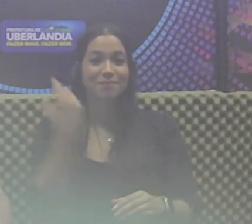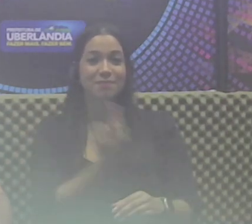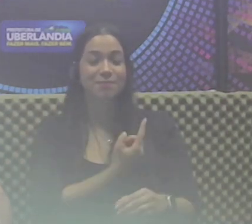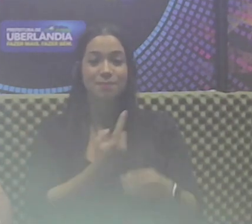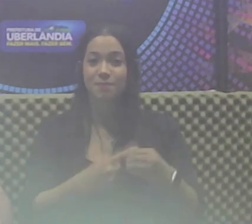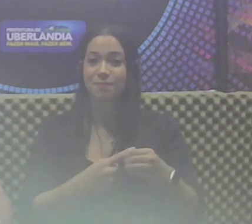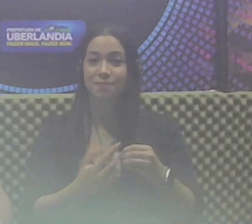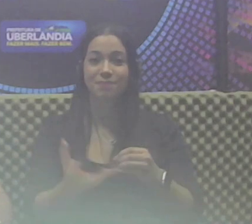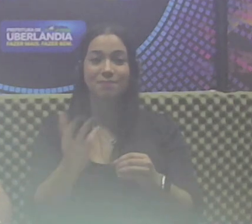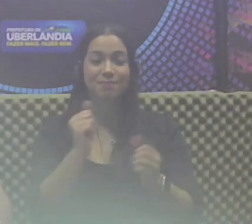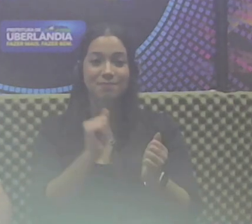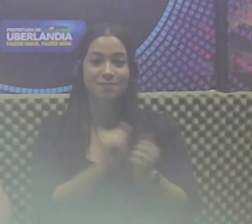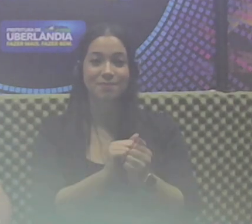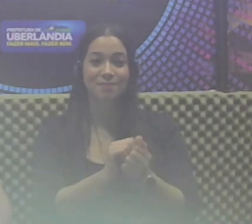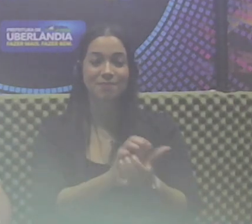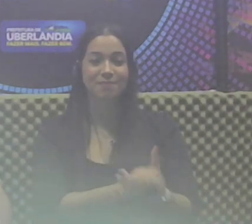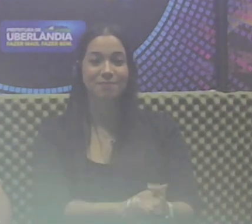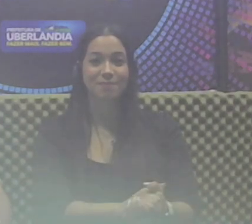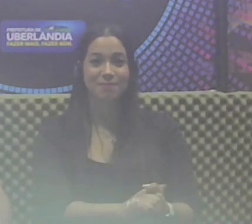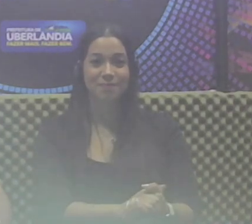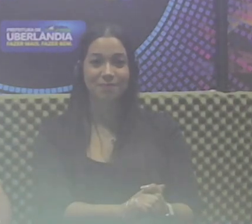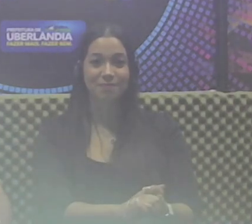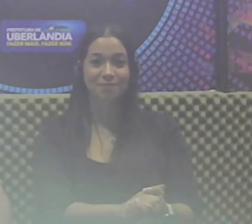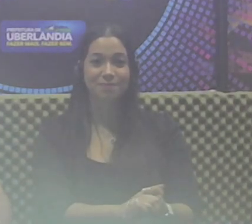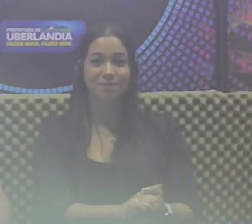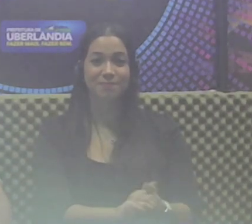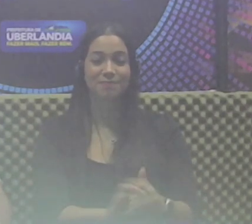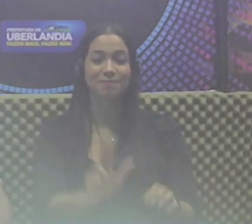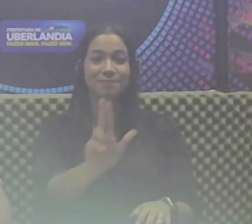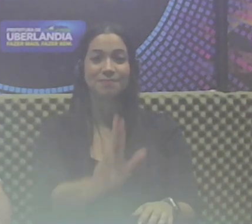Nossa Cidade. Vem com a gente!